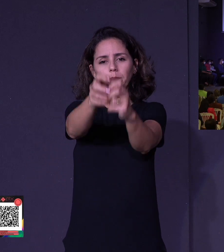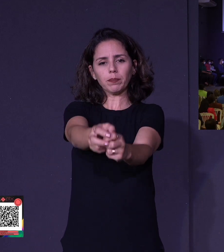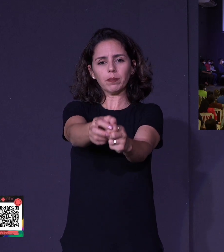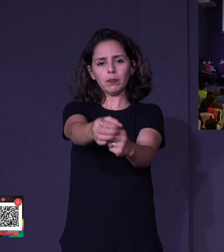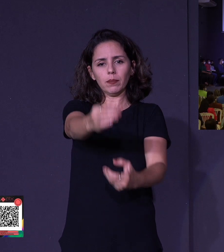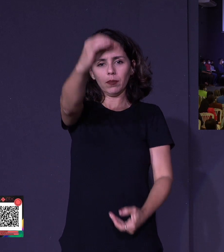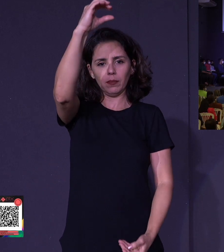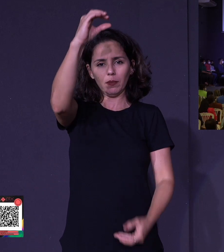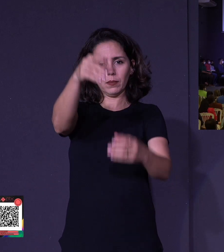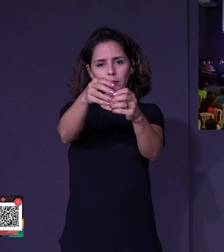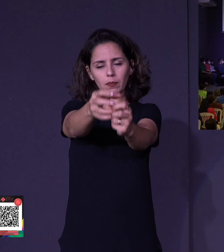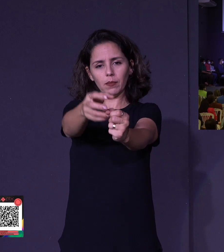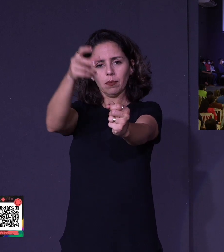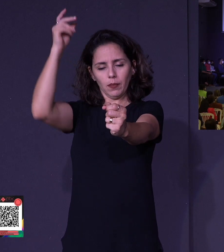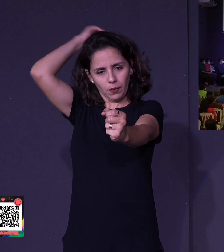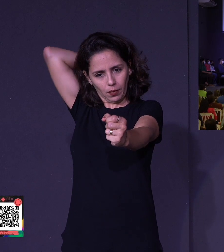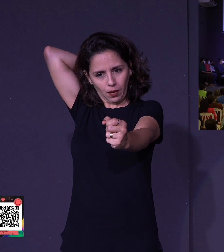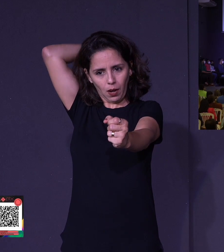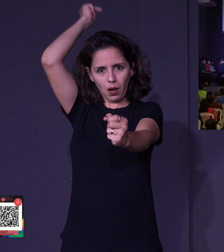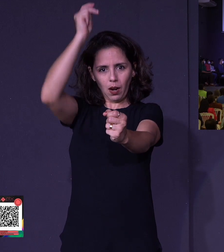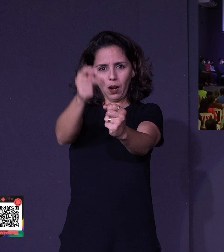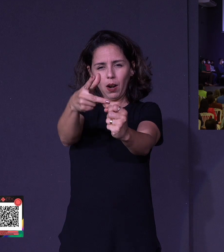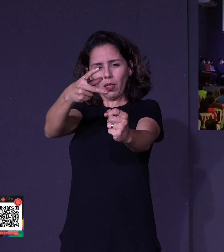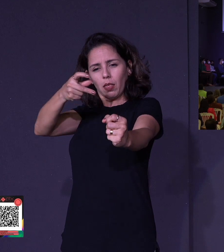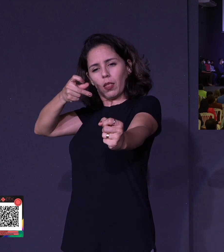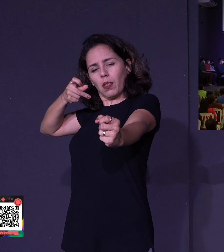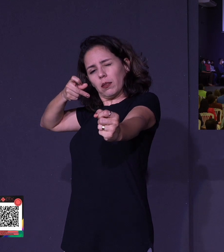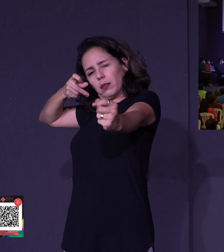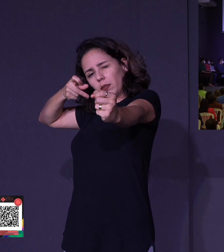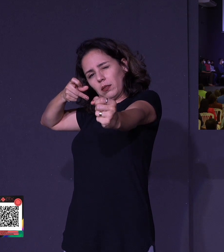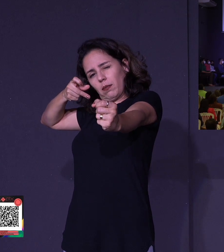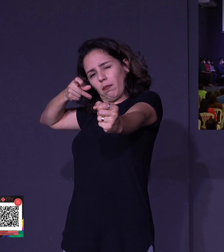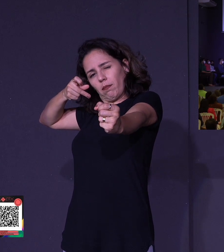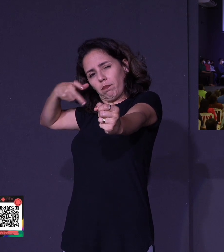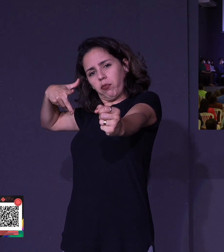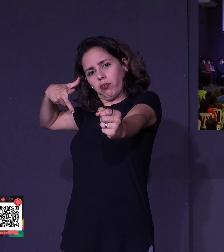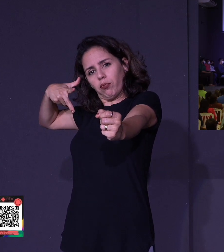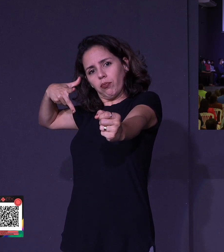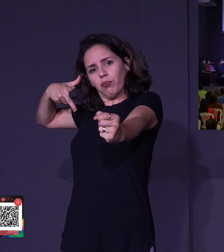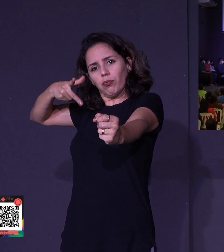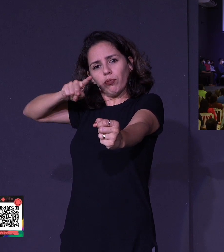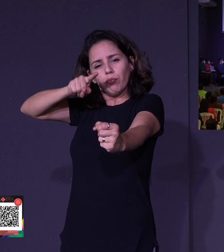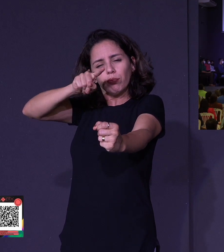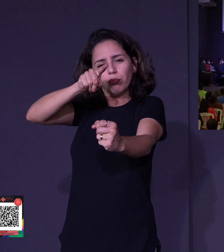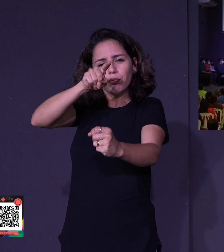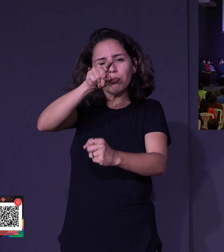Jesus. Pai, mãe, essa deve ser a nossa principal missão.